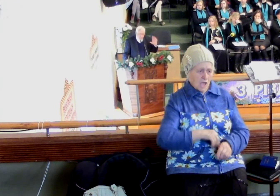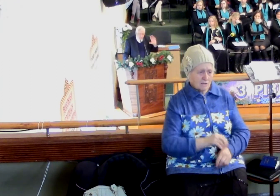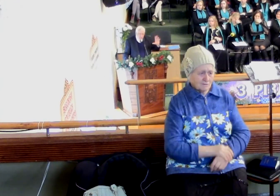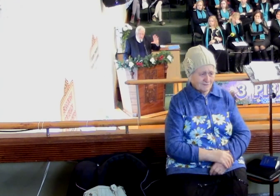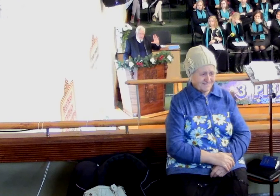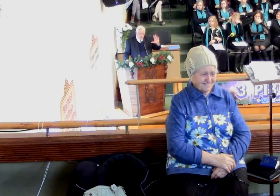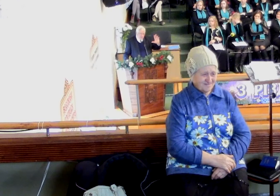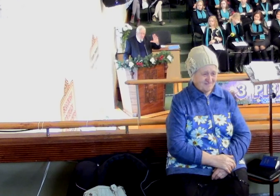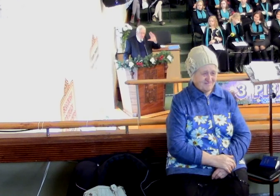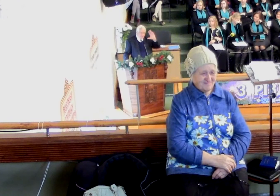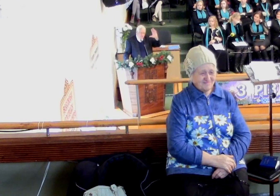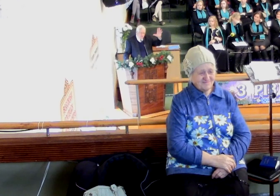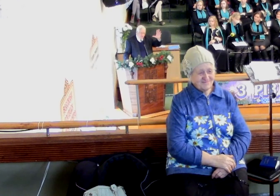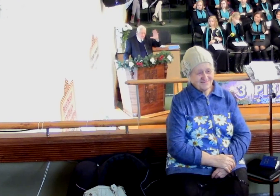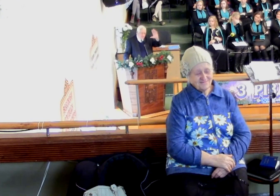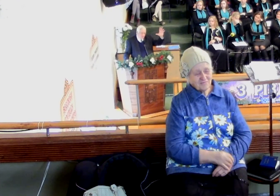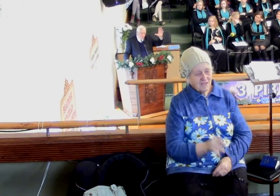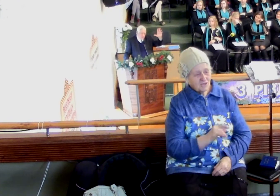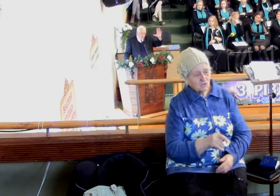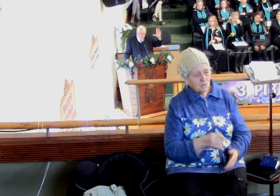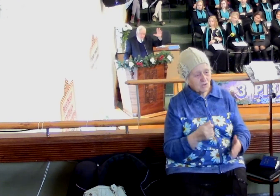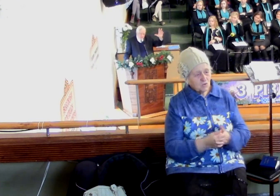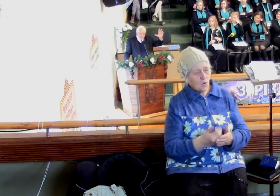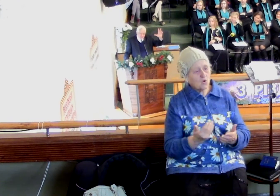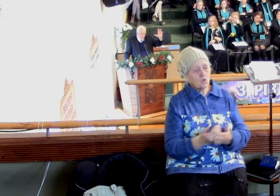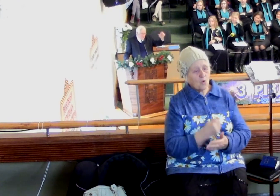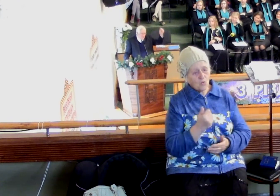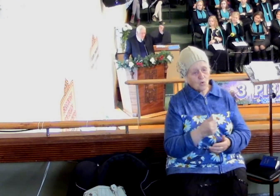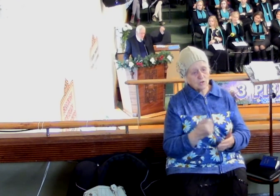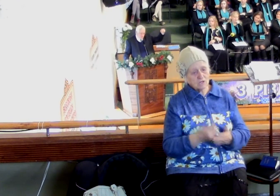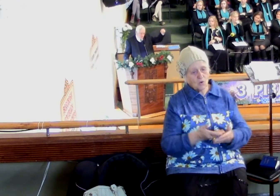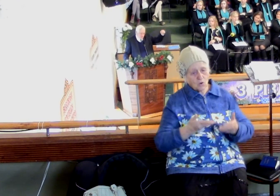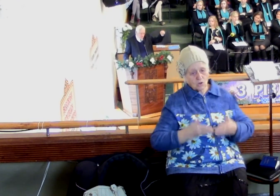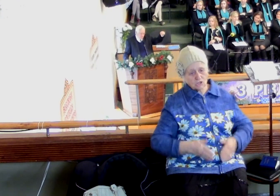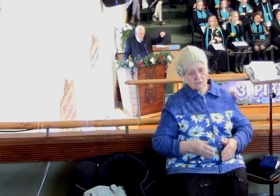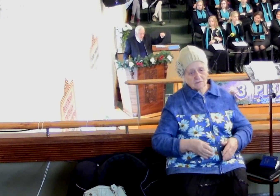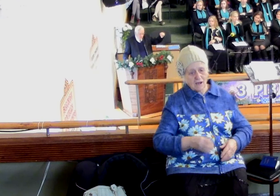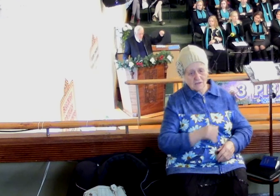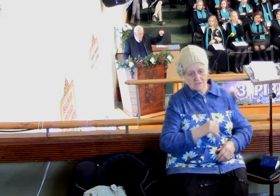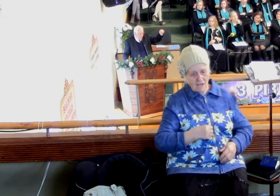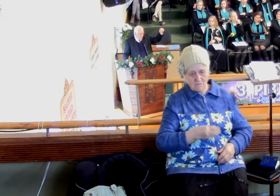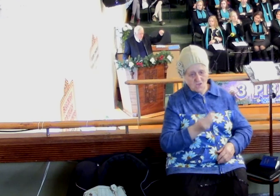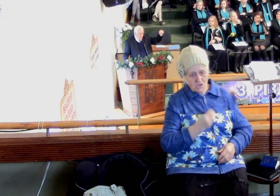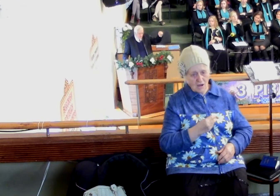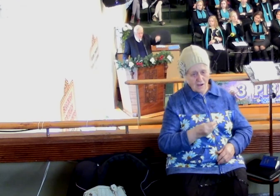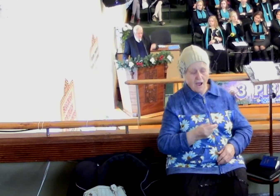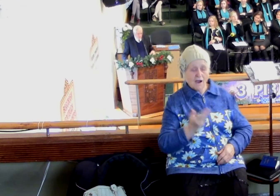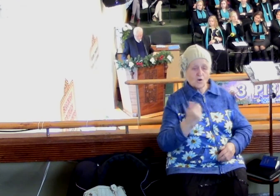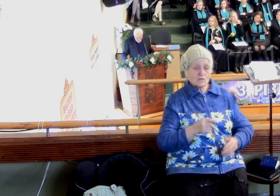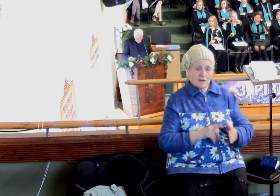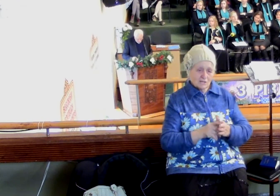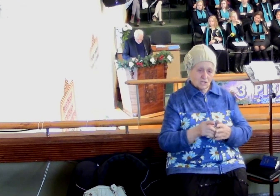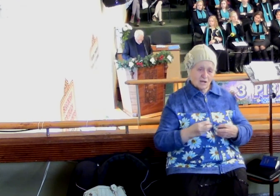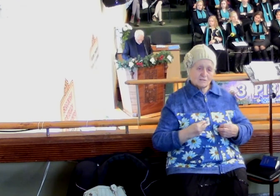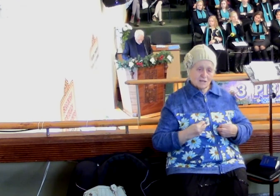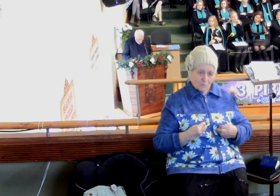до Нового года, до Рождества никто не съел конфетку, туда ложили. А потом, когда уже